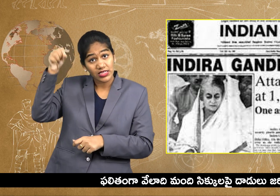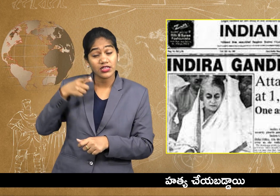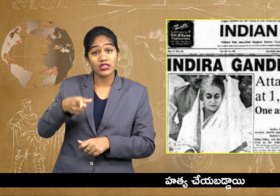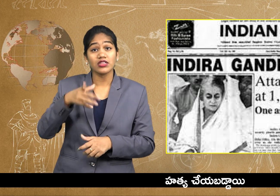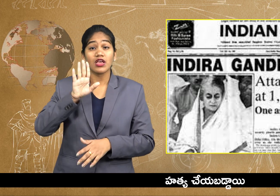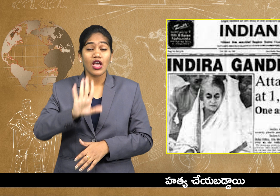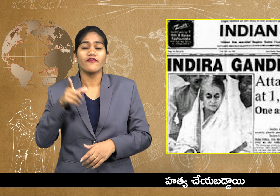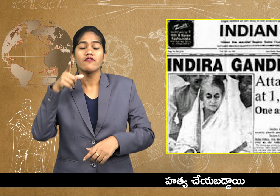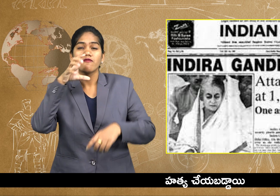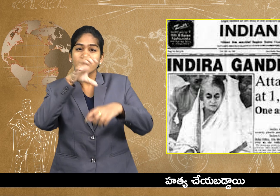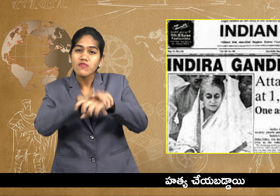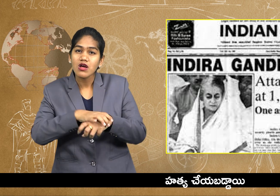హత్య చేయబడ్డారు.